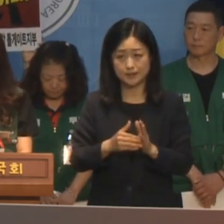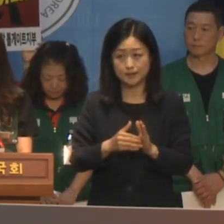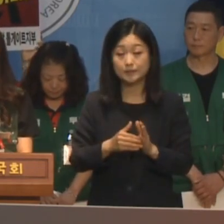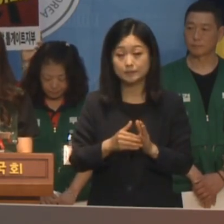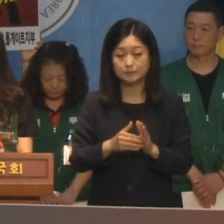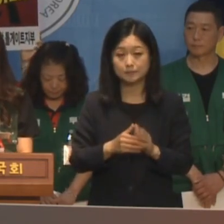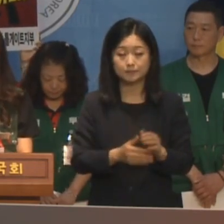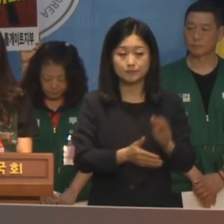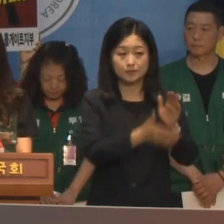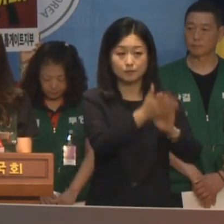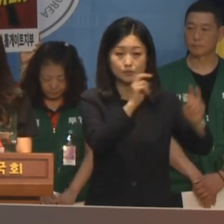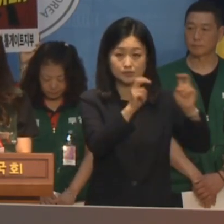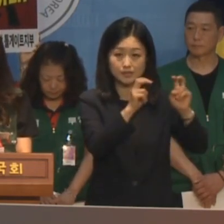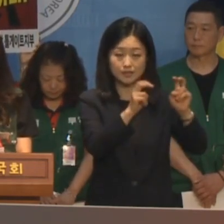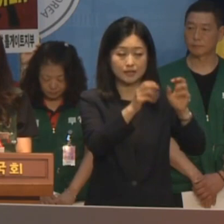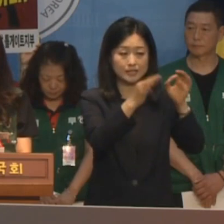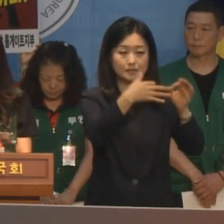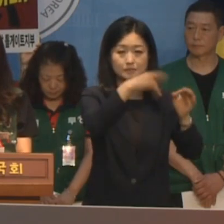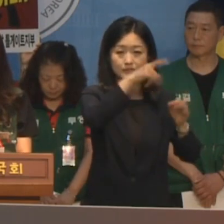원청 김재성,